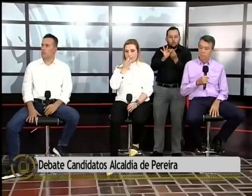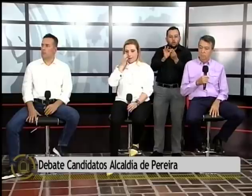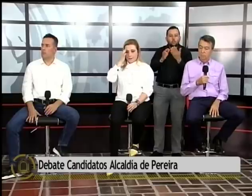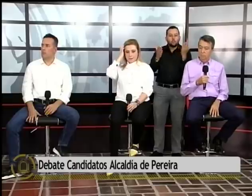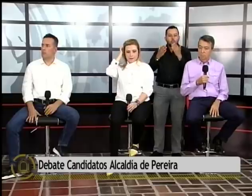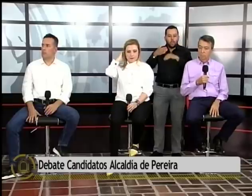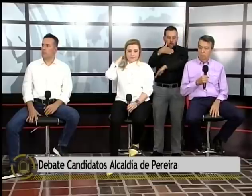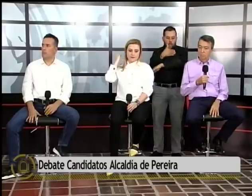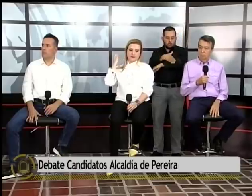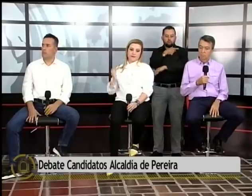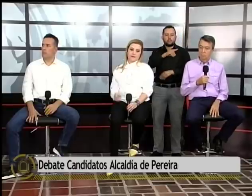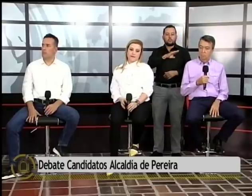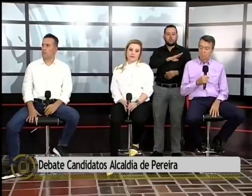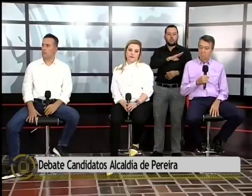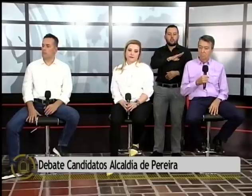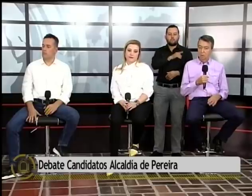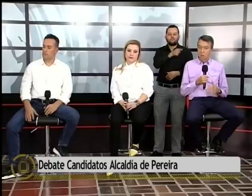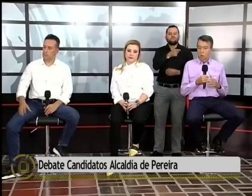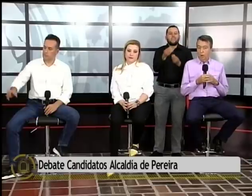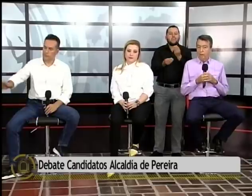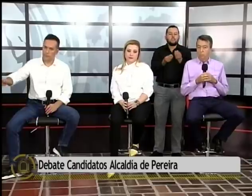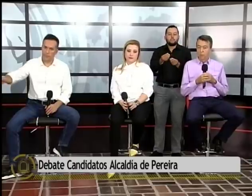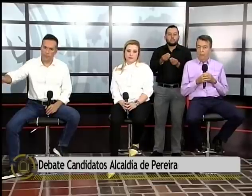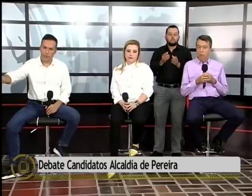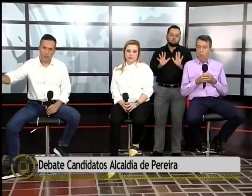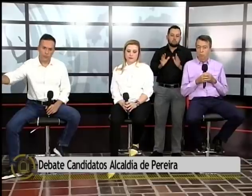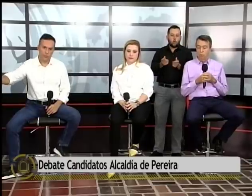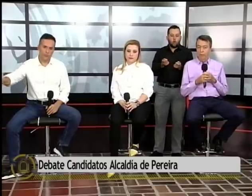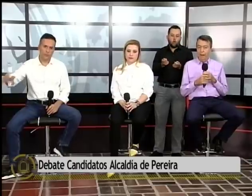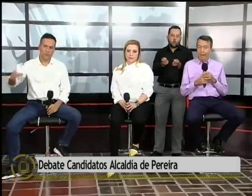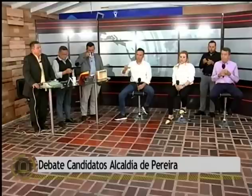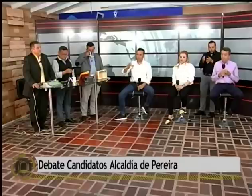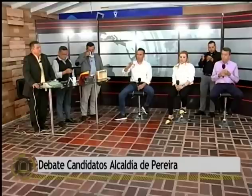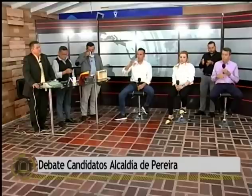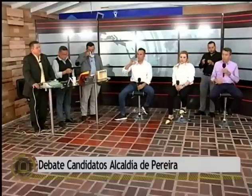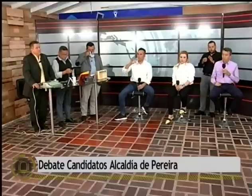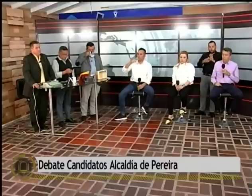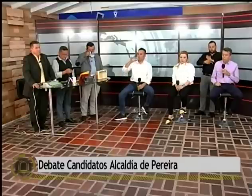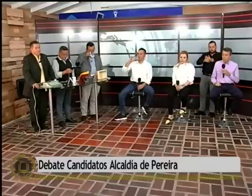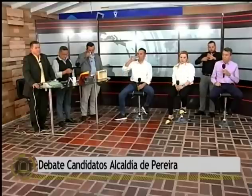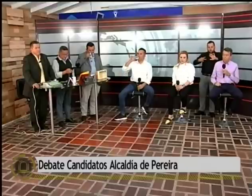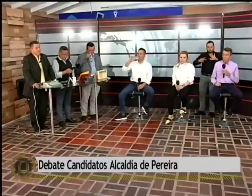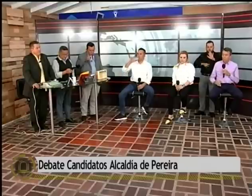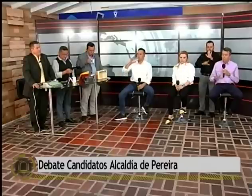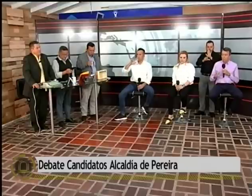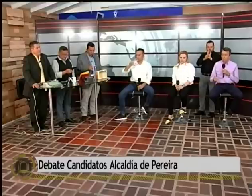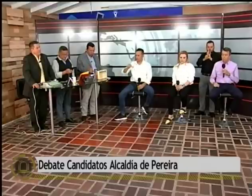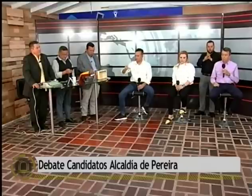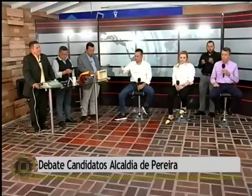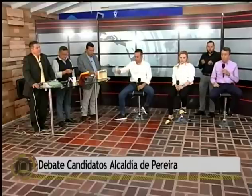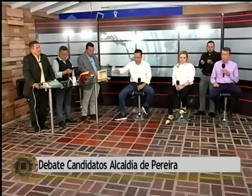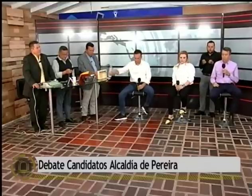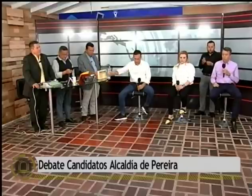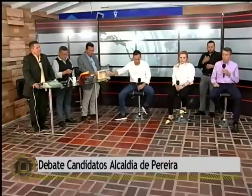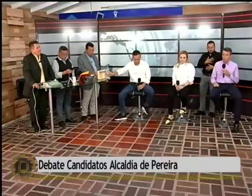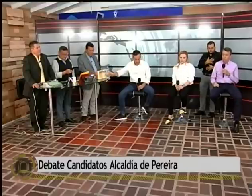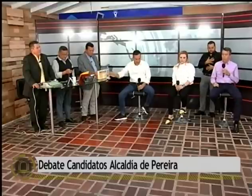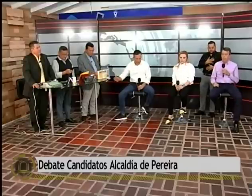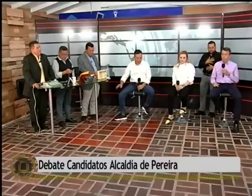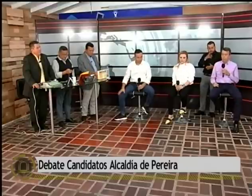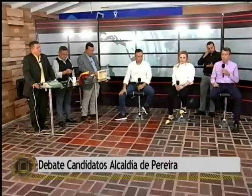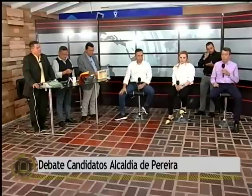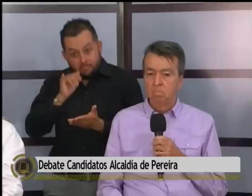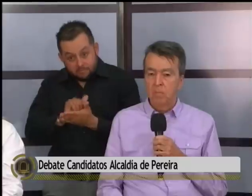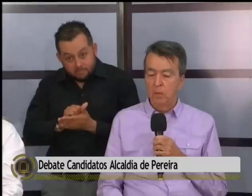vías públicas? ¿Usted como alcalde qué haría? Controlar, cumplir la Constitución y la ley. Yo personalmente considero